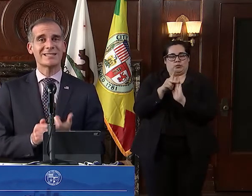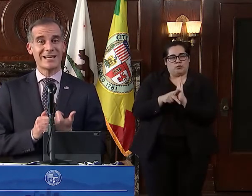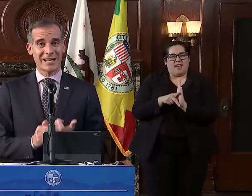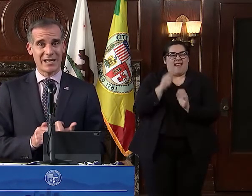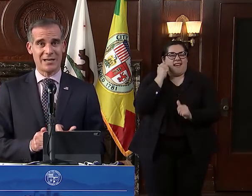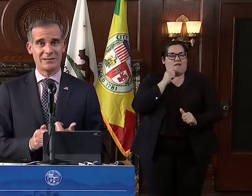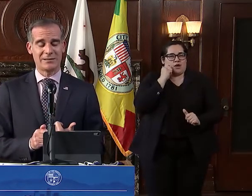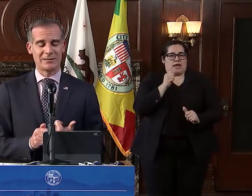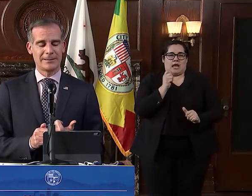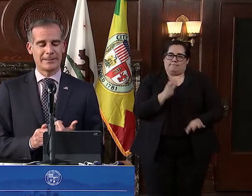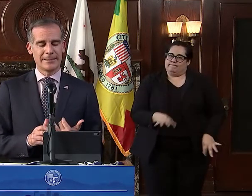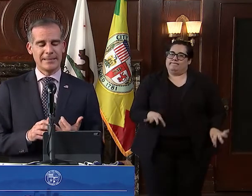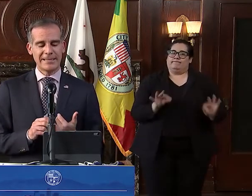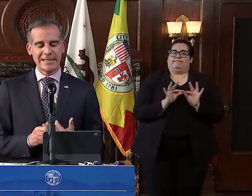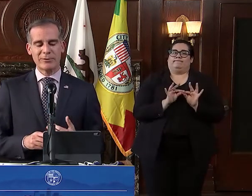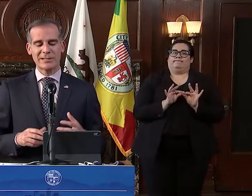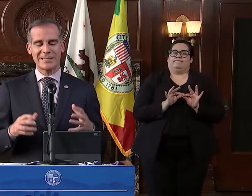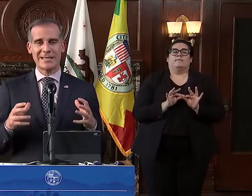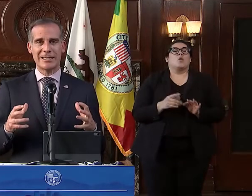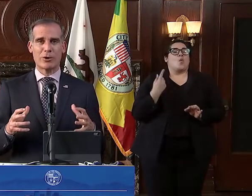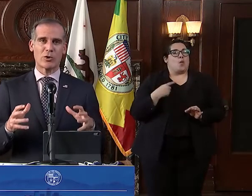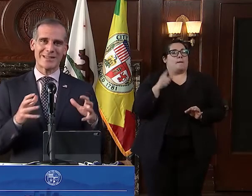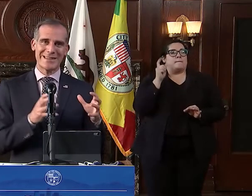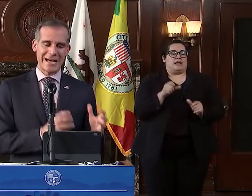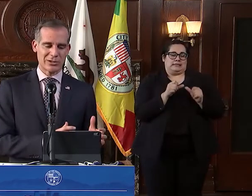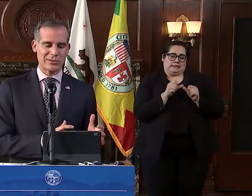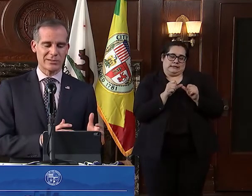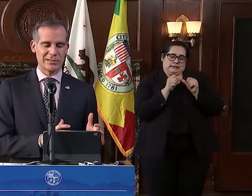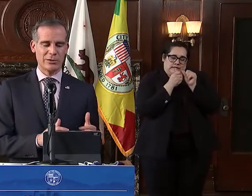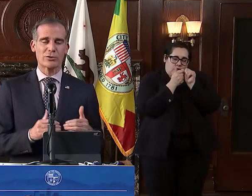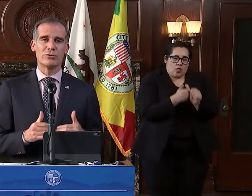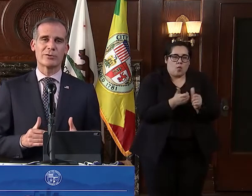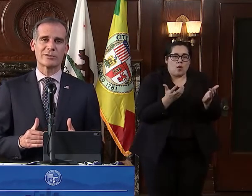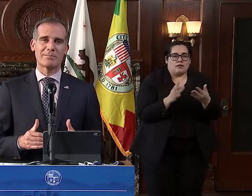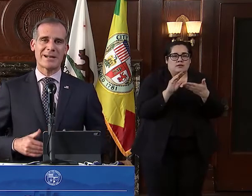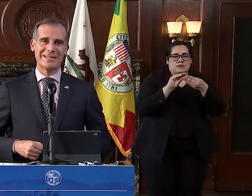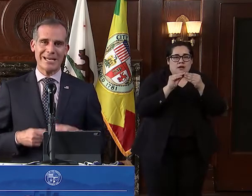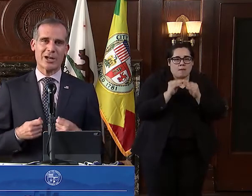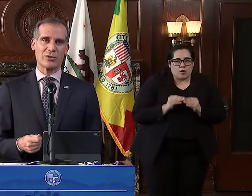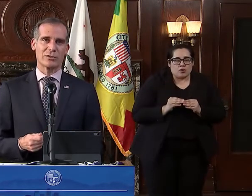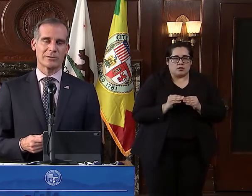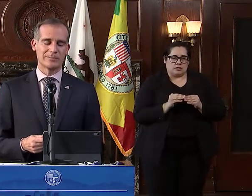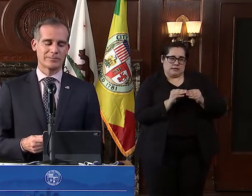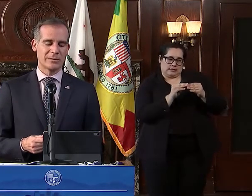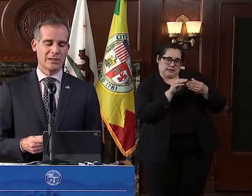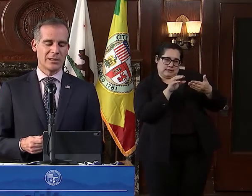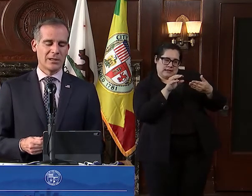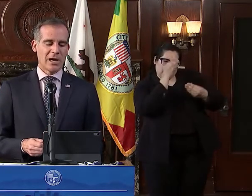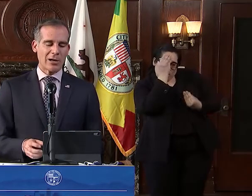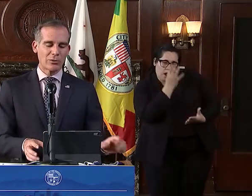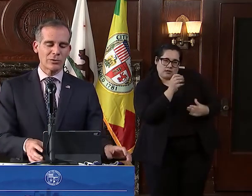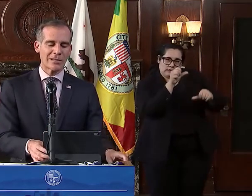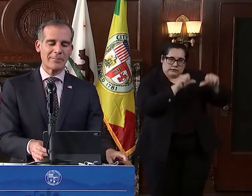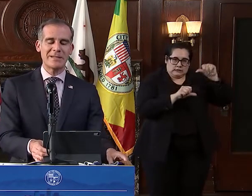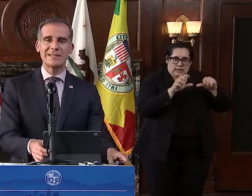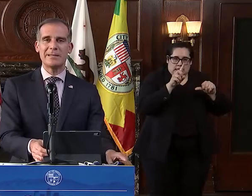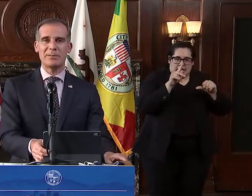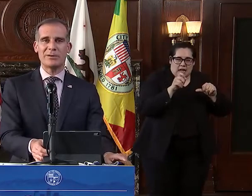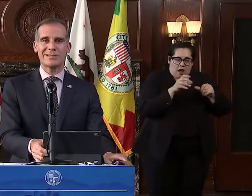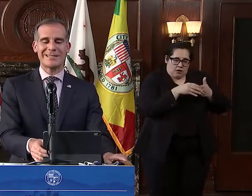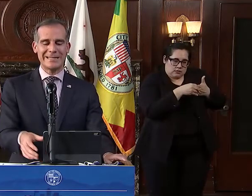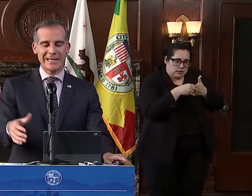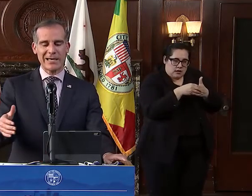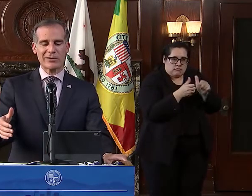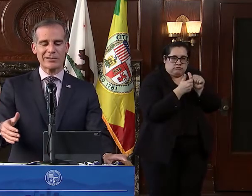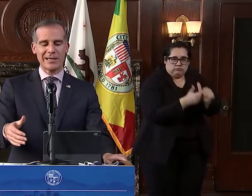es sagrada. Y tenemos que seguir los datos y los números para guiarnos. Algunos al